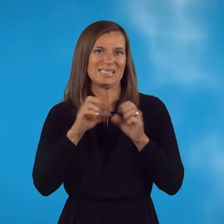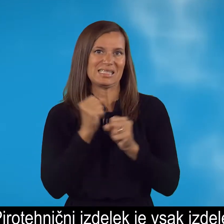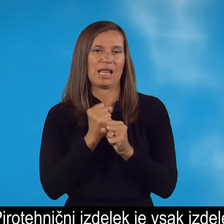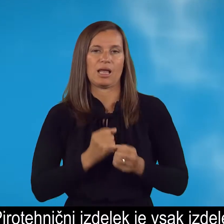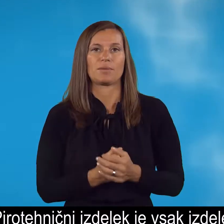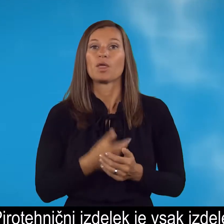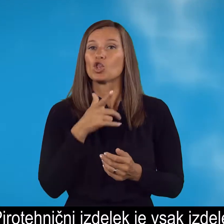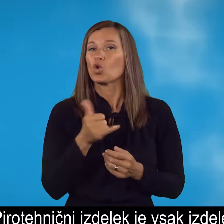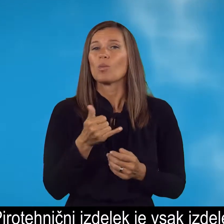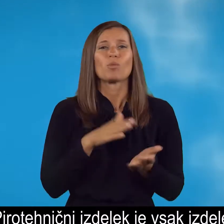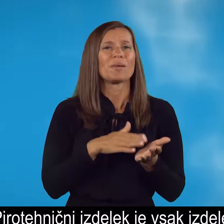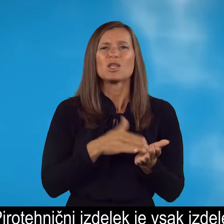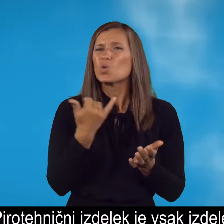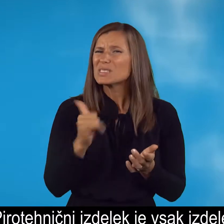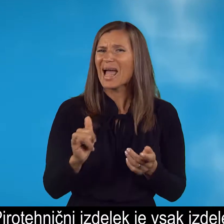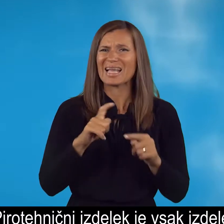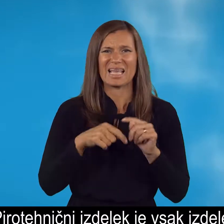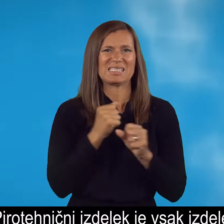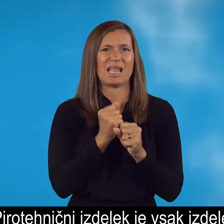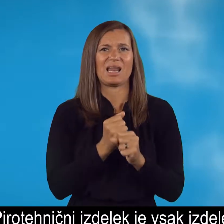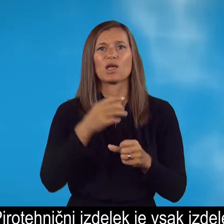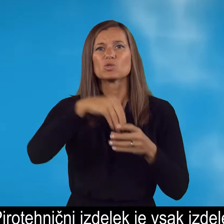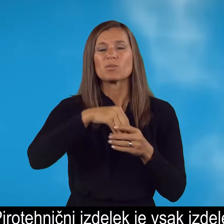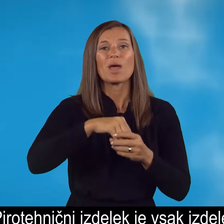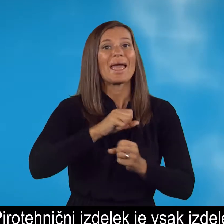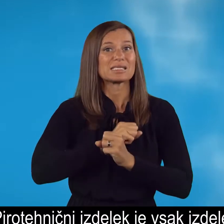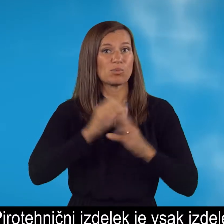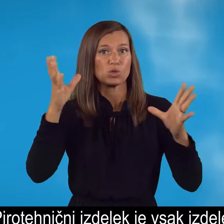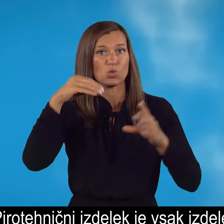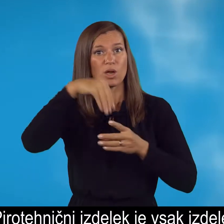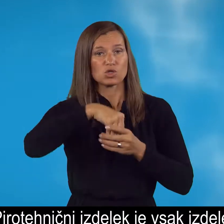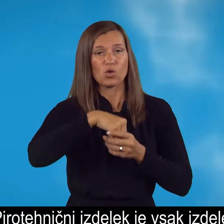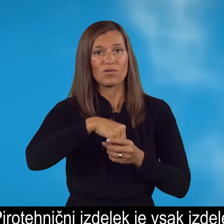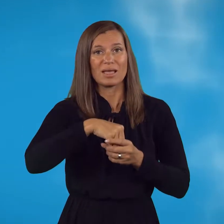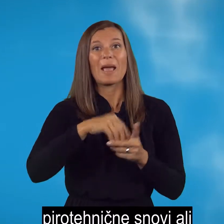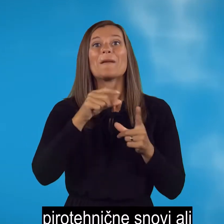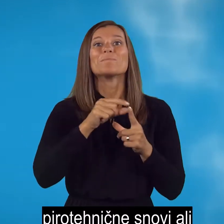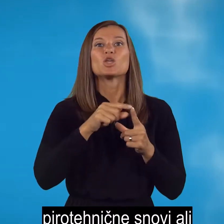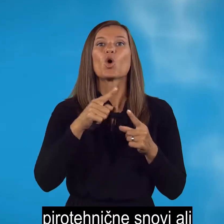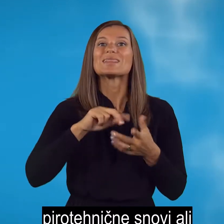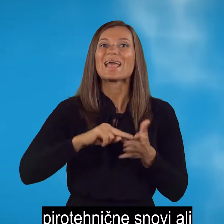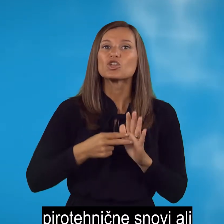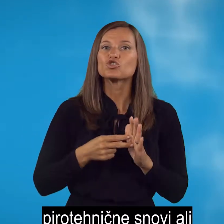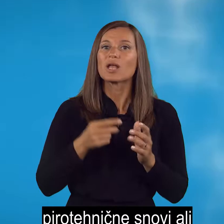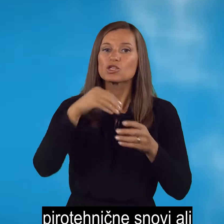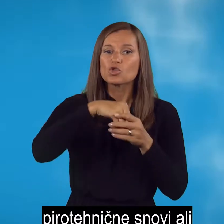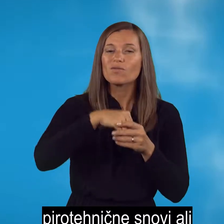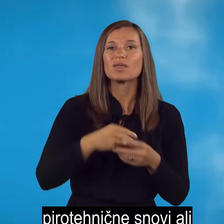Pirotehnični izdelek je vsak izdelek, ki vsebuje eksplozivne snovi, pirotehnične snovi